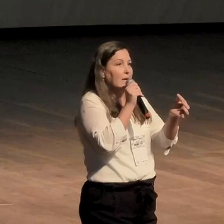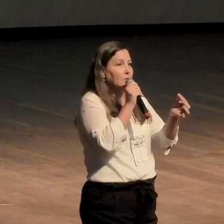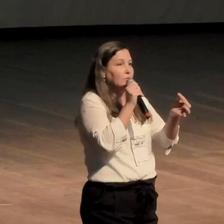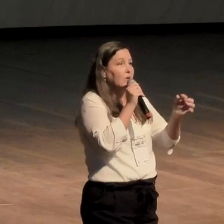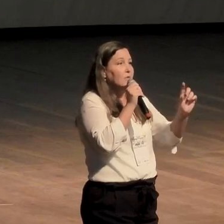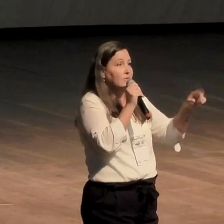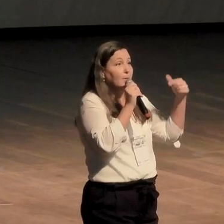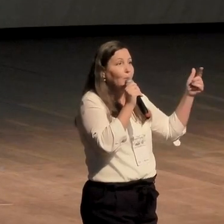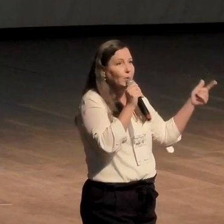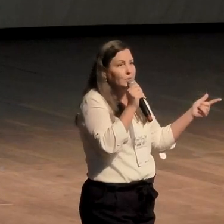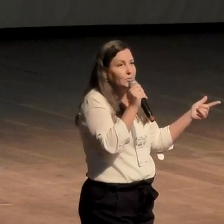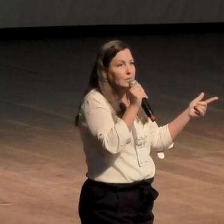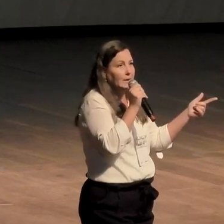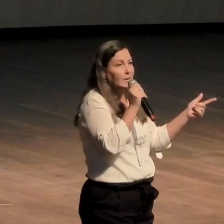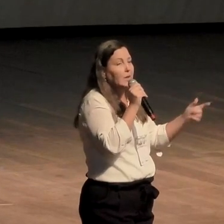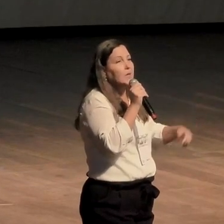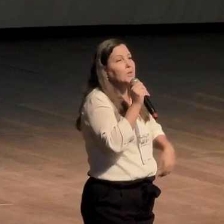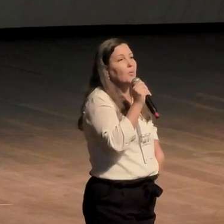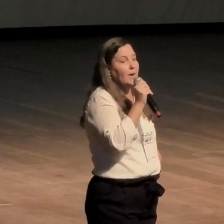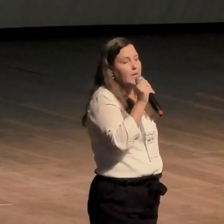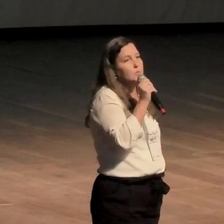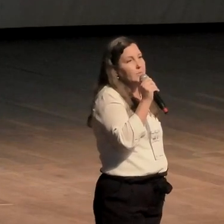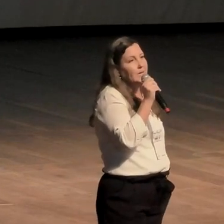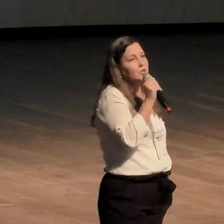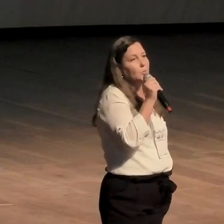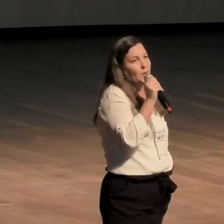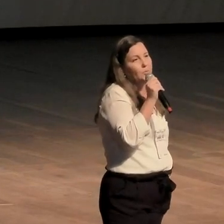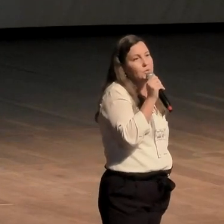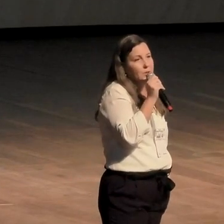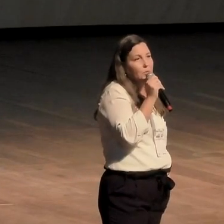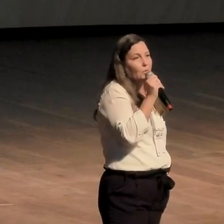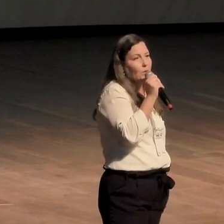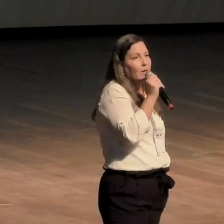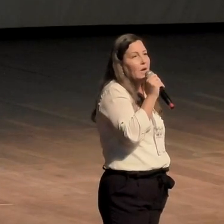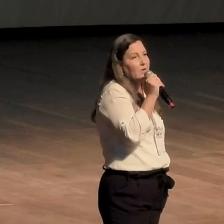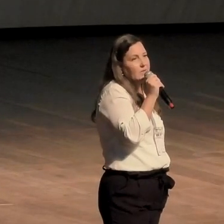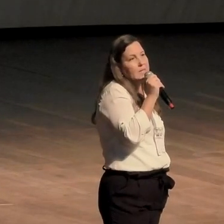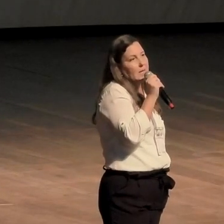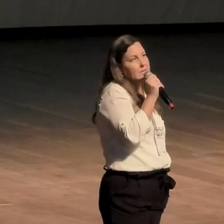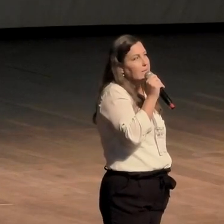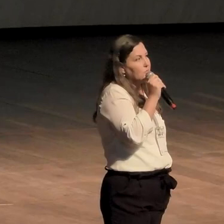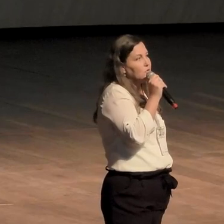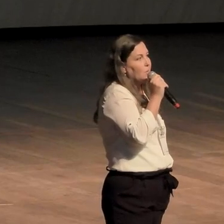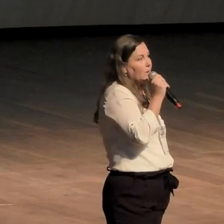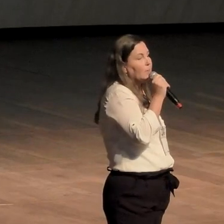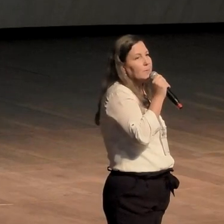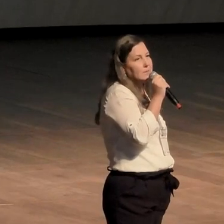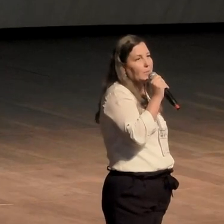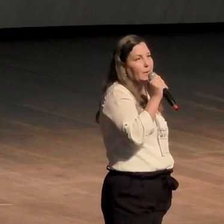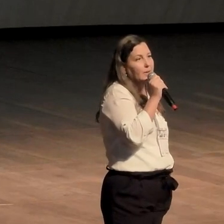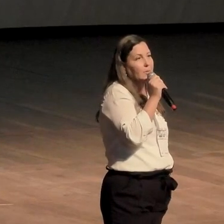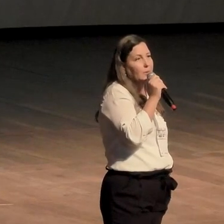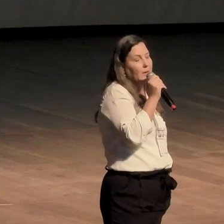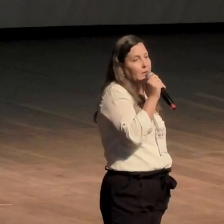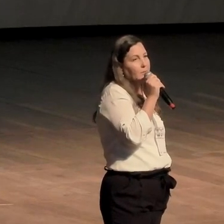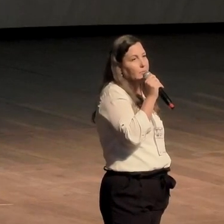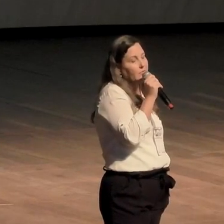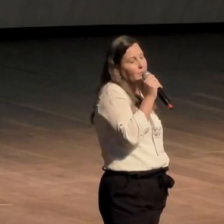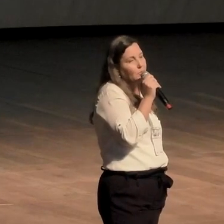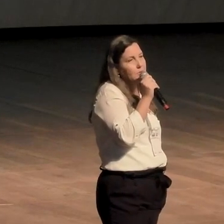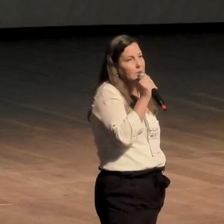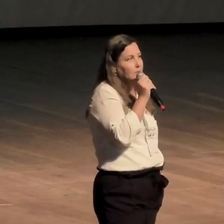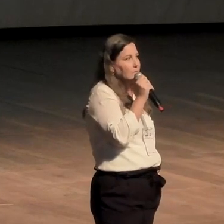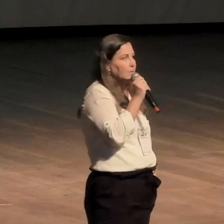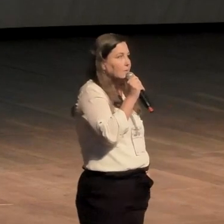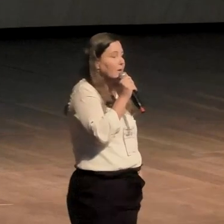desperdiçado virar muito né então é a responsabilidade do próprio diretor ele fazia aquele senso de manhã para passar para a equipe lá